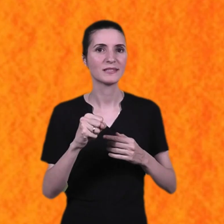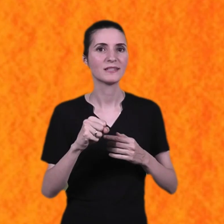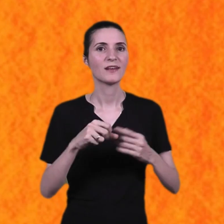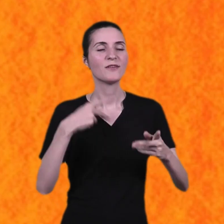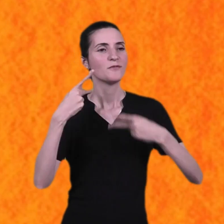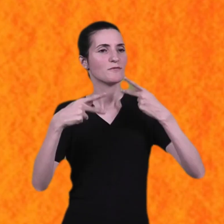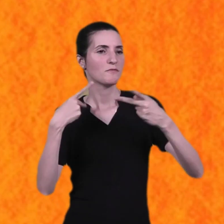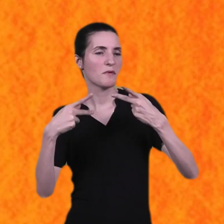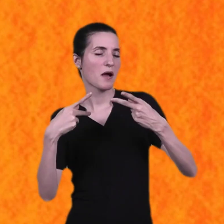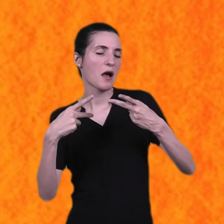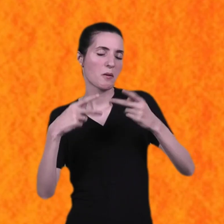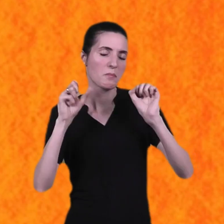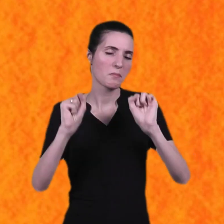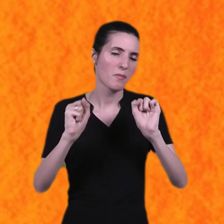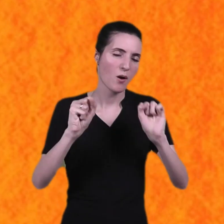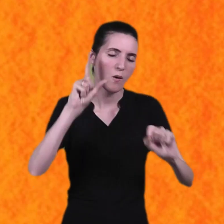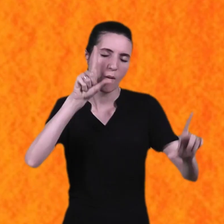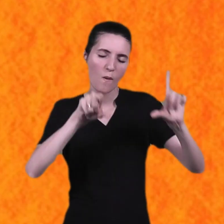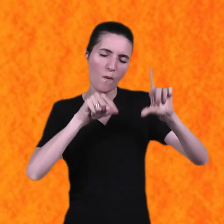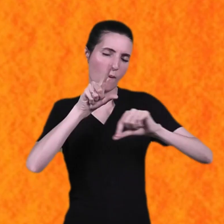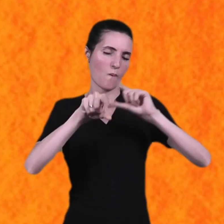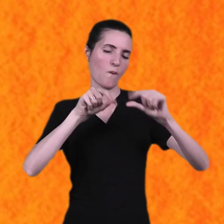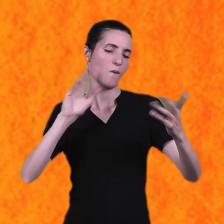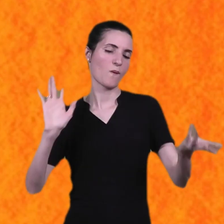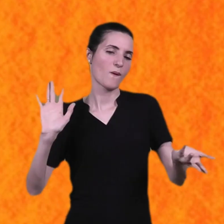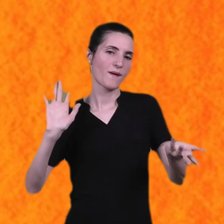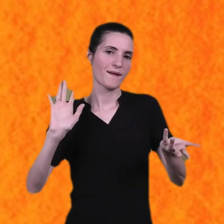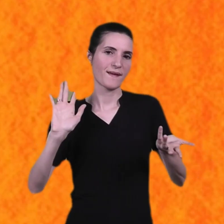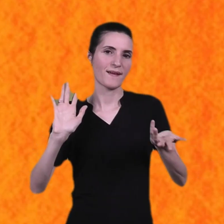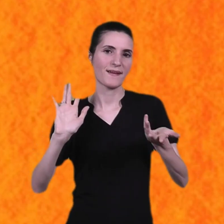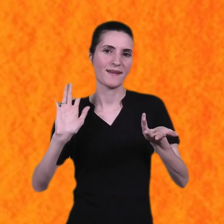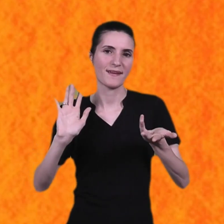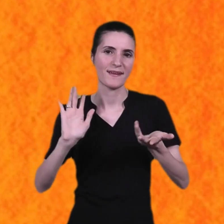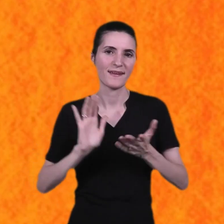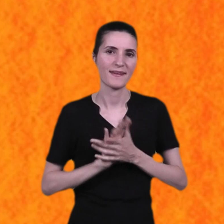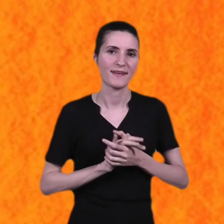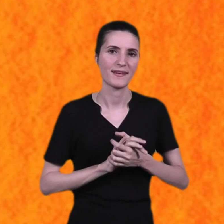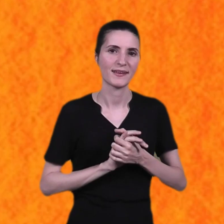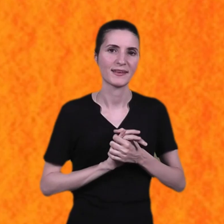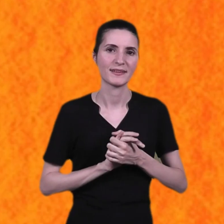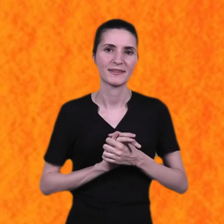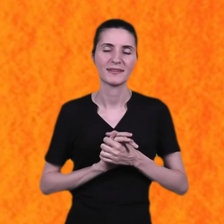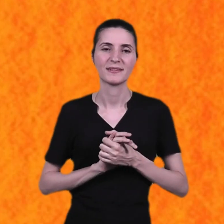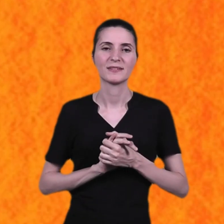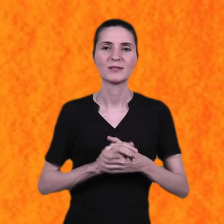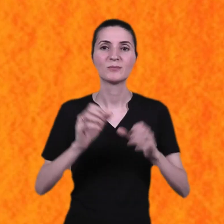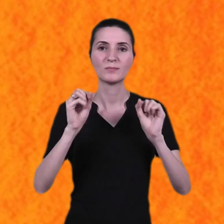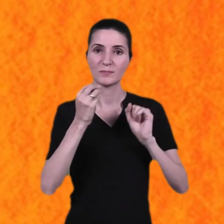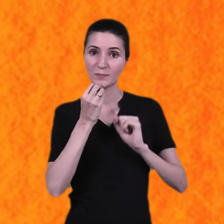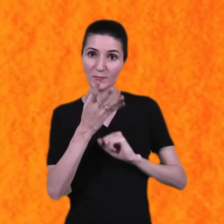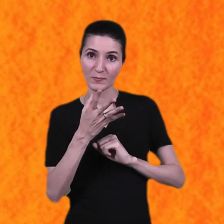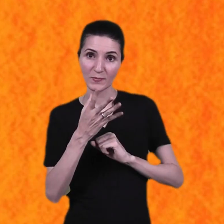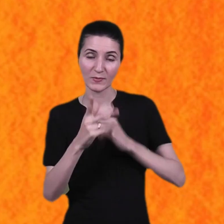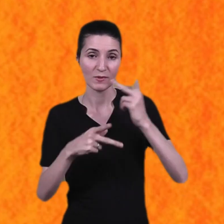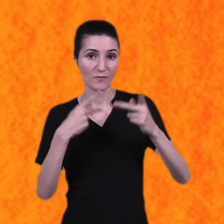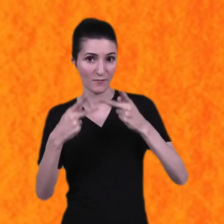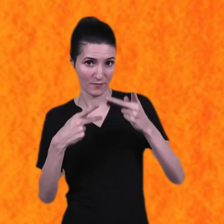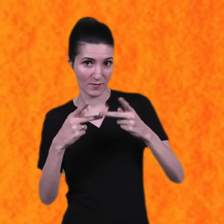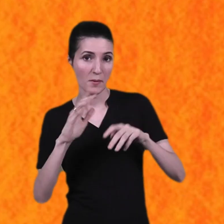seja o mais imparcial possível. Isso aí. Exatamente. Então, falando